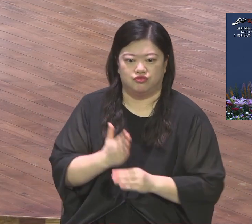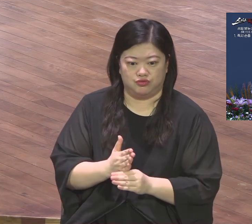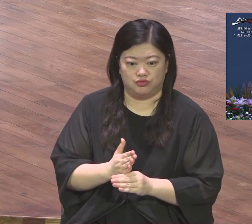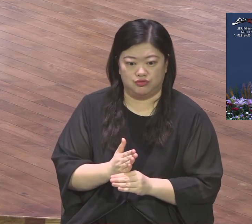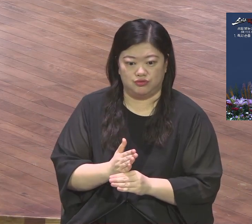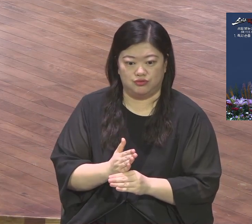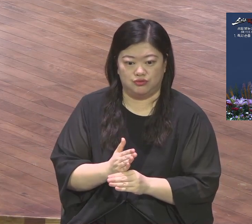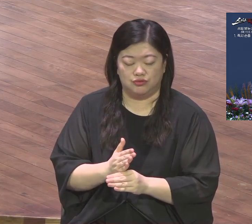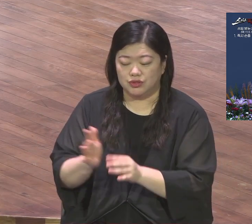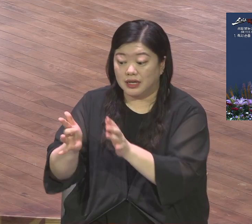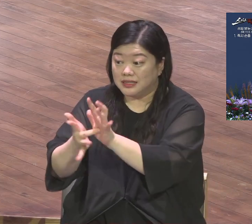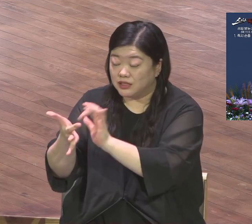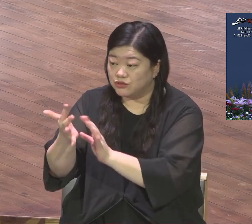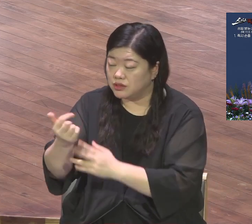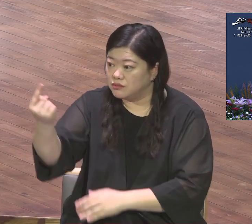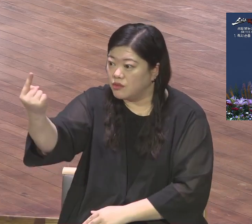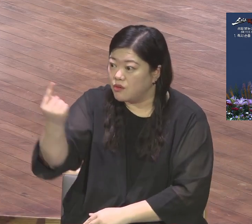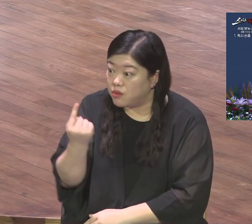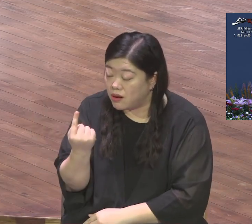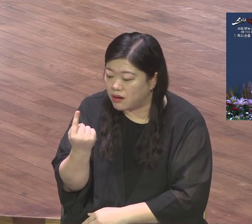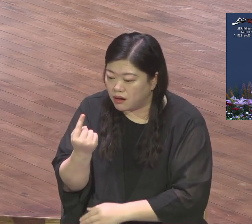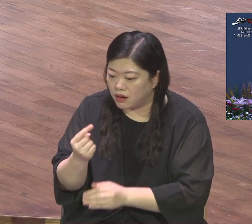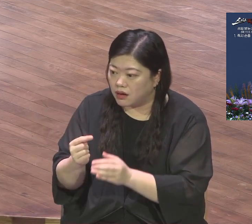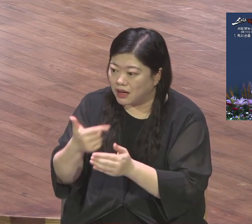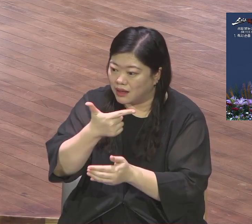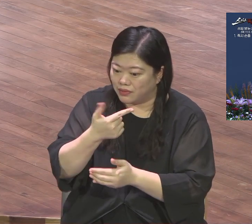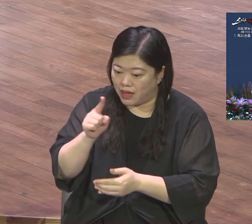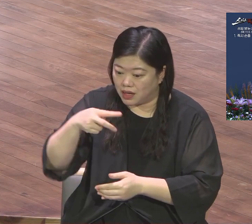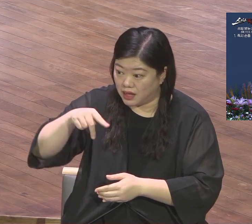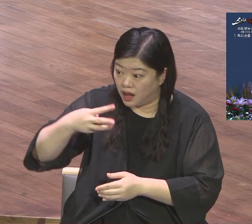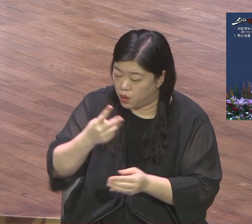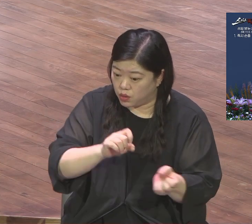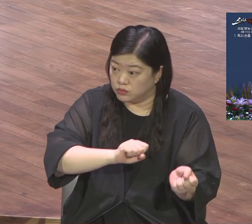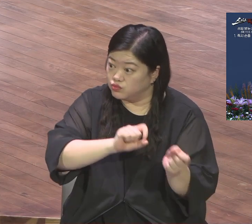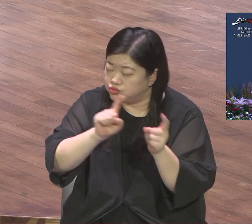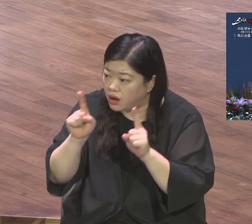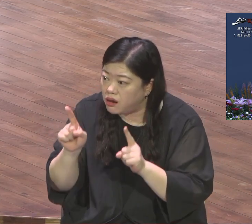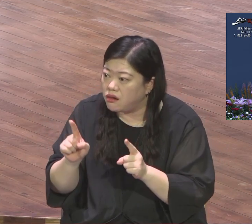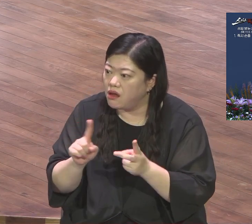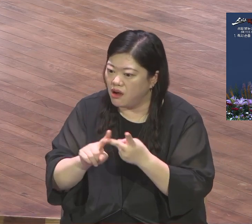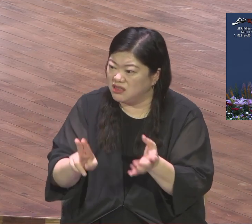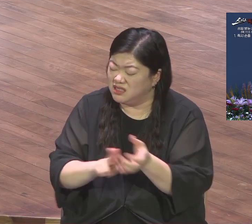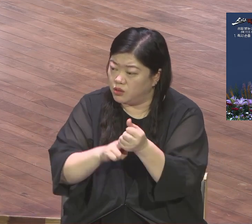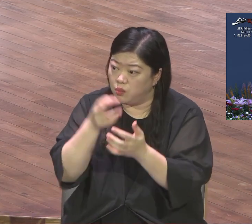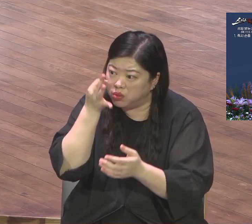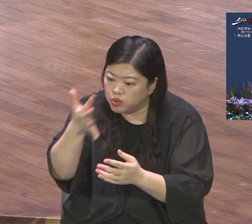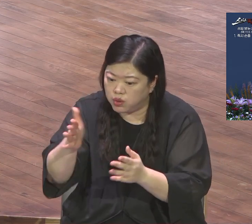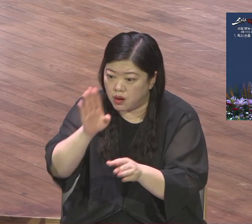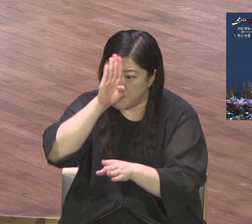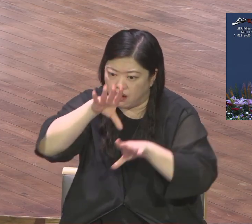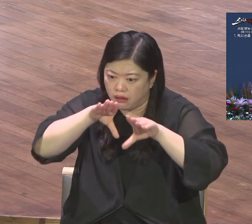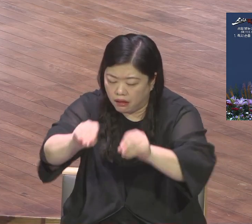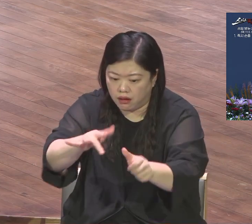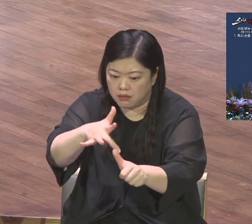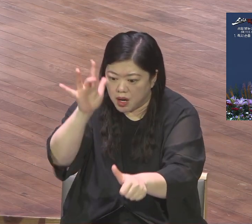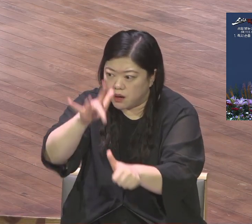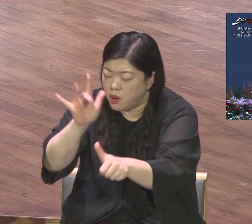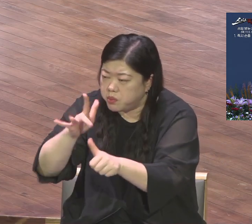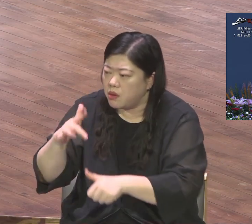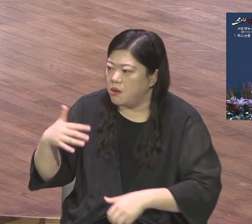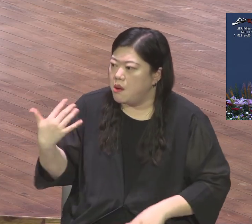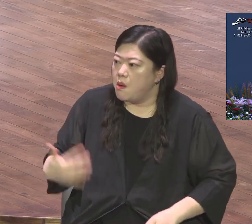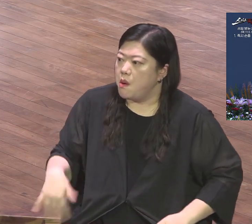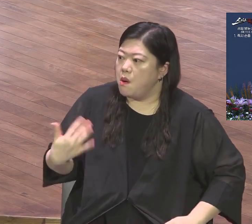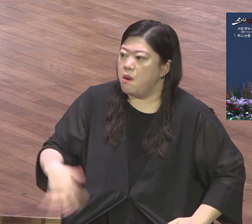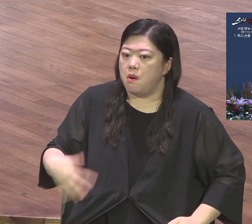기적을 통해서 많은 유대인들이 예수를 믿게 되었다라고 그렇게 밝히고 있습니다. 이 나귀